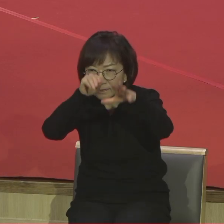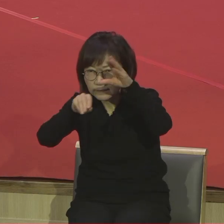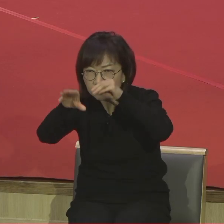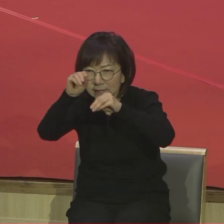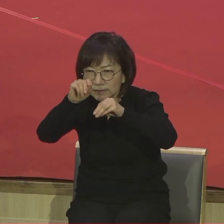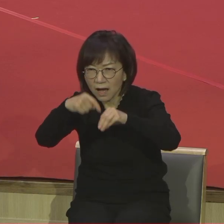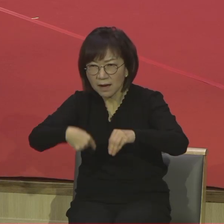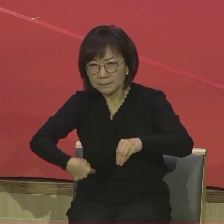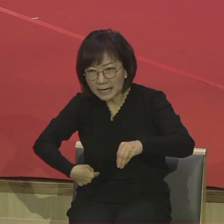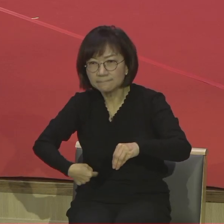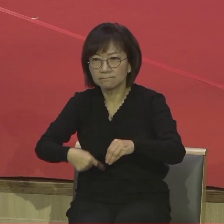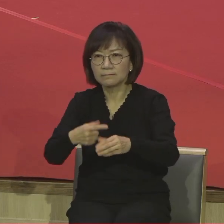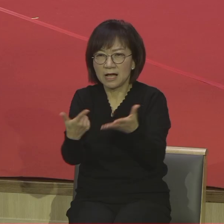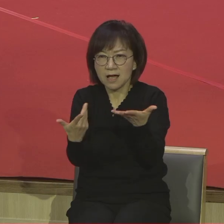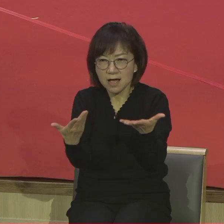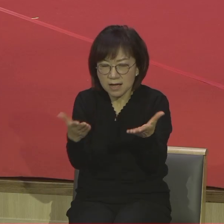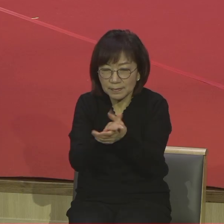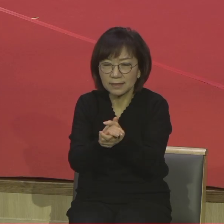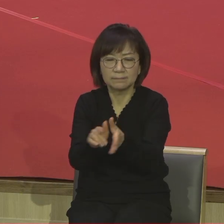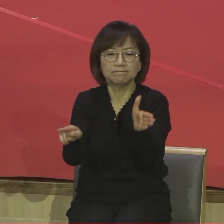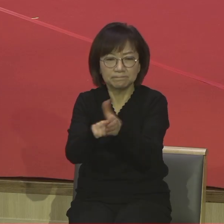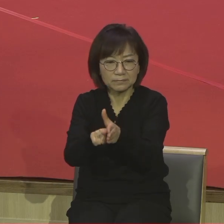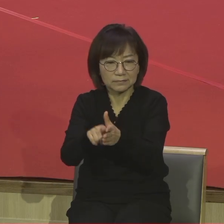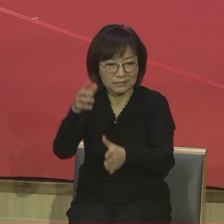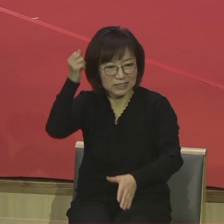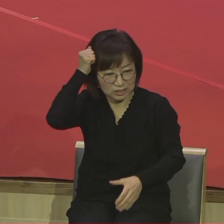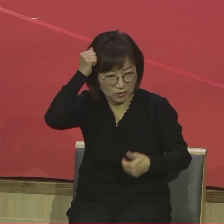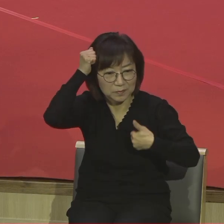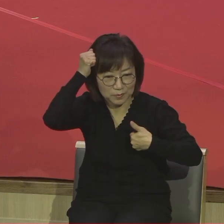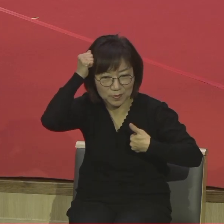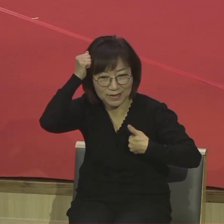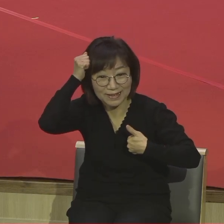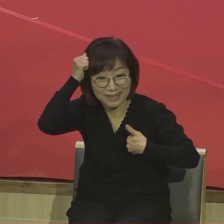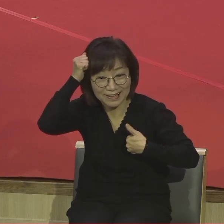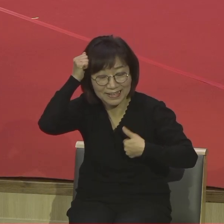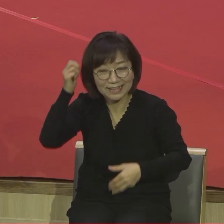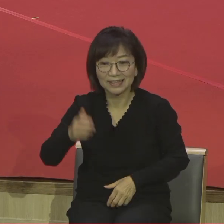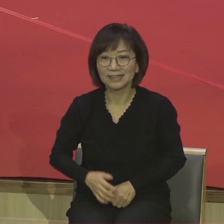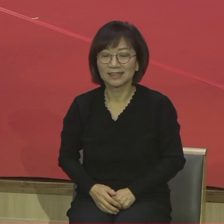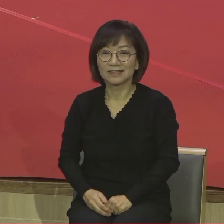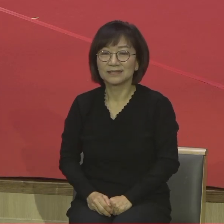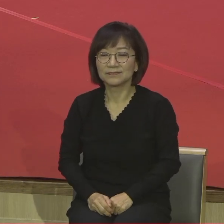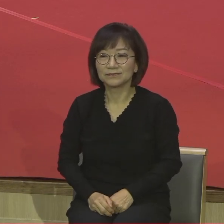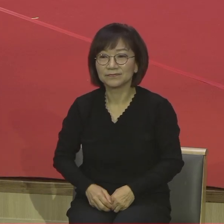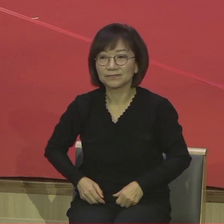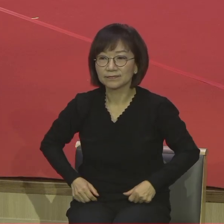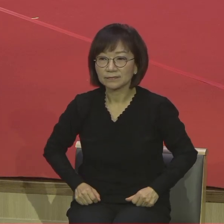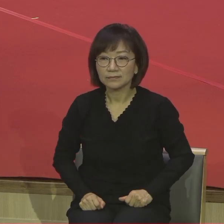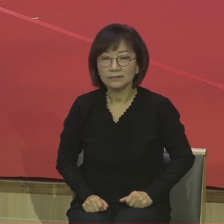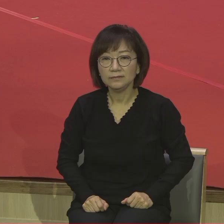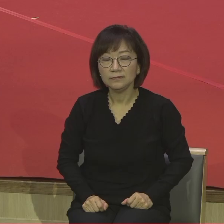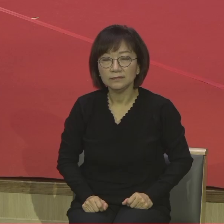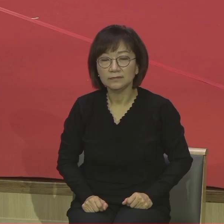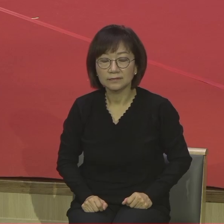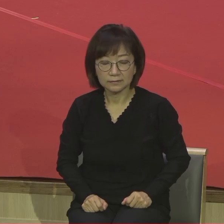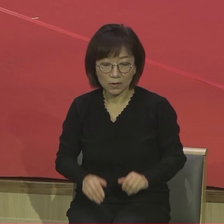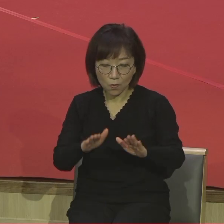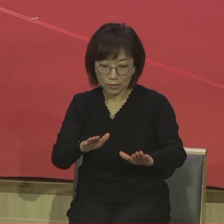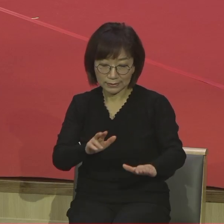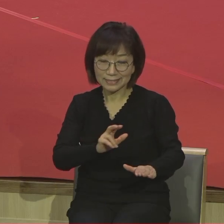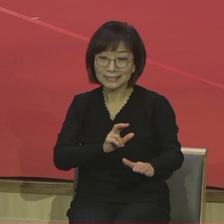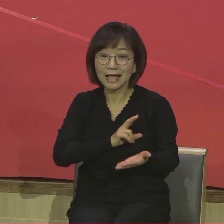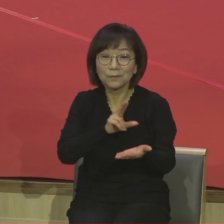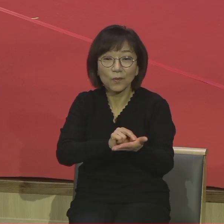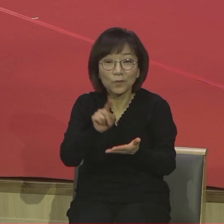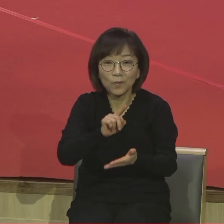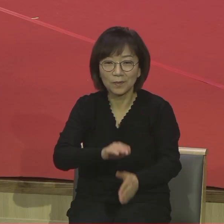잡으시기 바랍니다. 독특한 것은 이런 언약 성취의 성탄을 보면 오늘 제목처럼